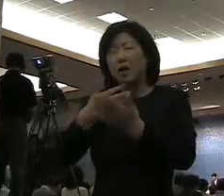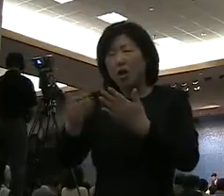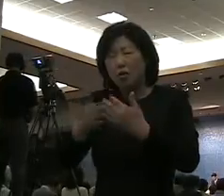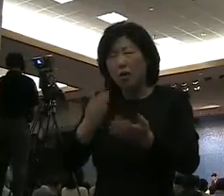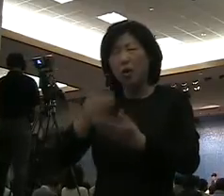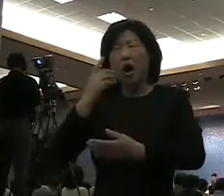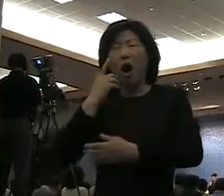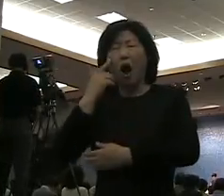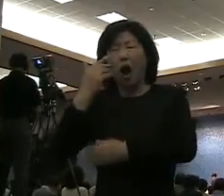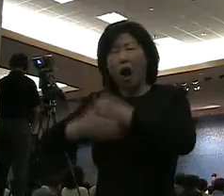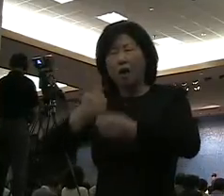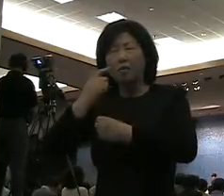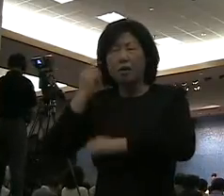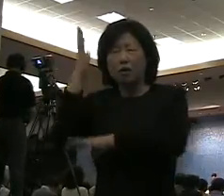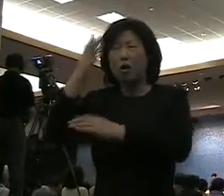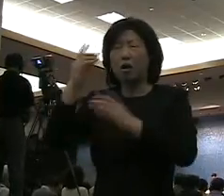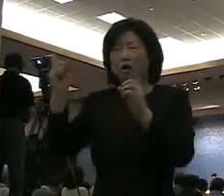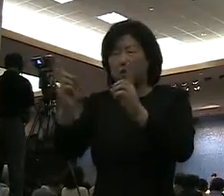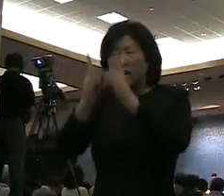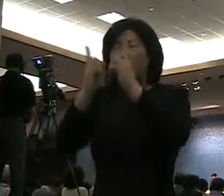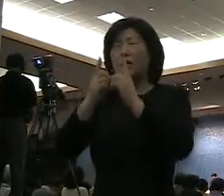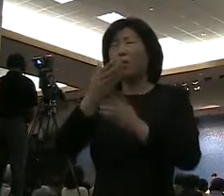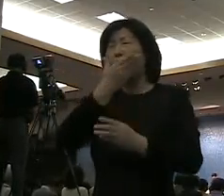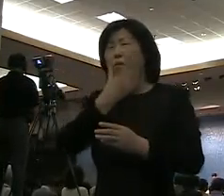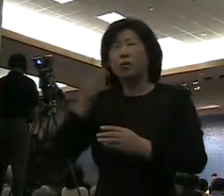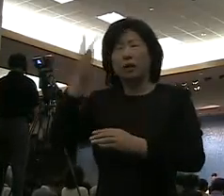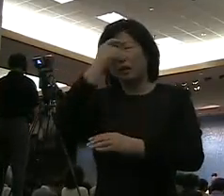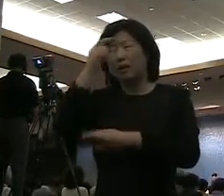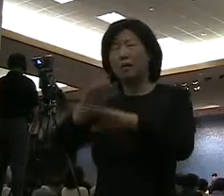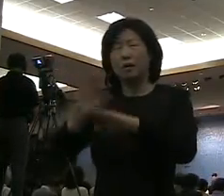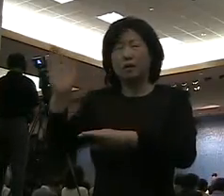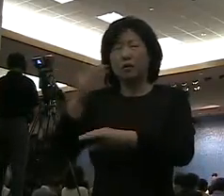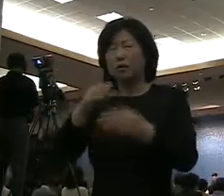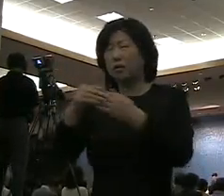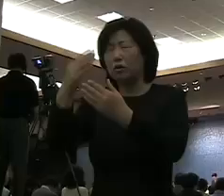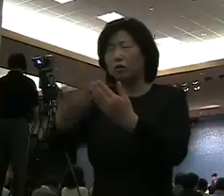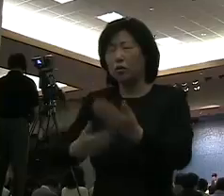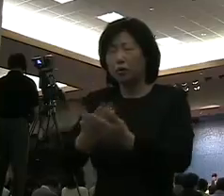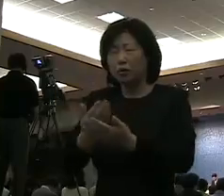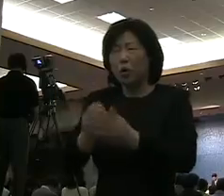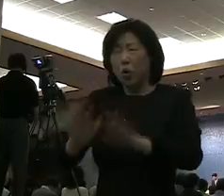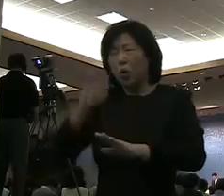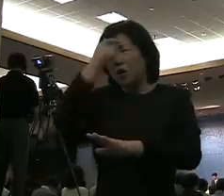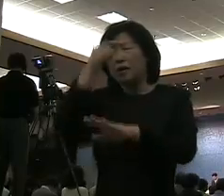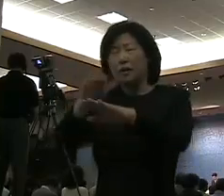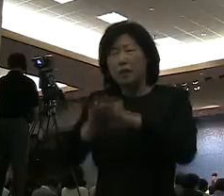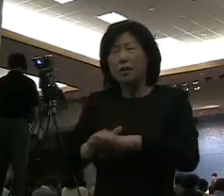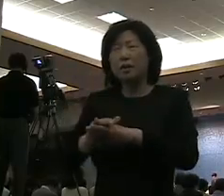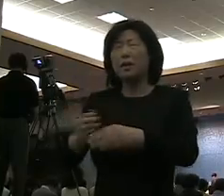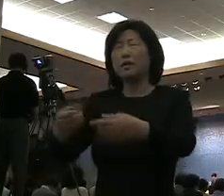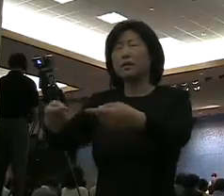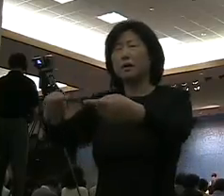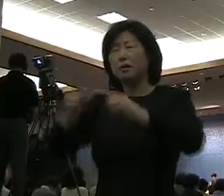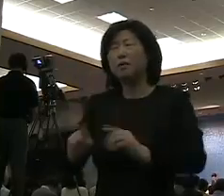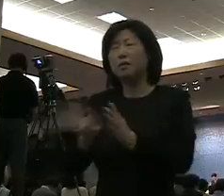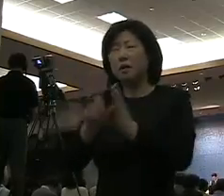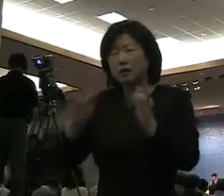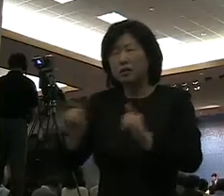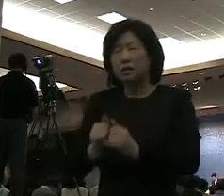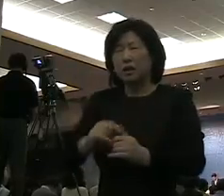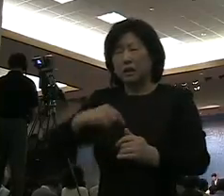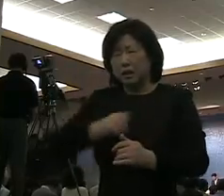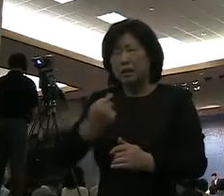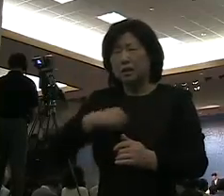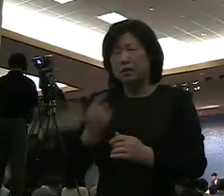하나님의 영광을 대면하는 복된 예배가 되도록 인도하옵소서. 오늘 예배에 참석한 주의 백성들이 자기 자신을 주님